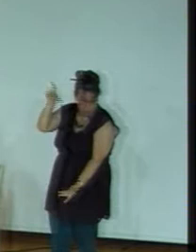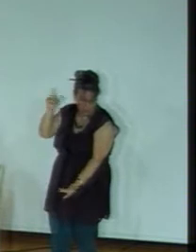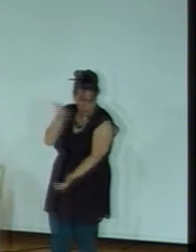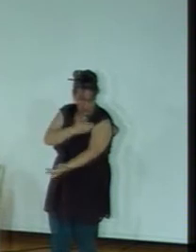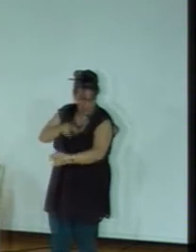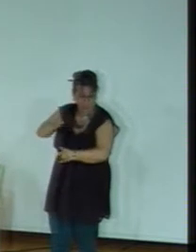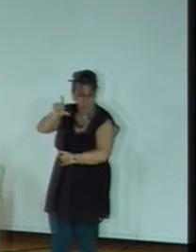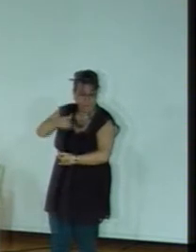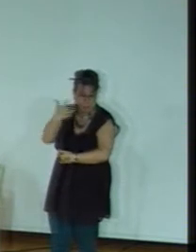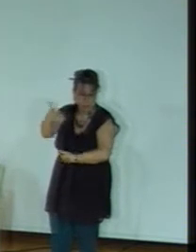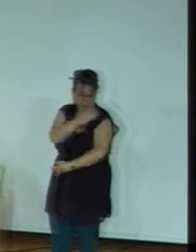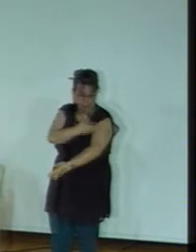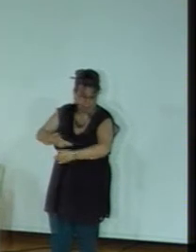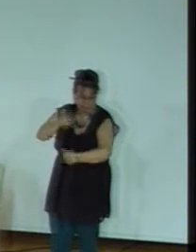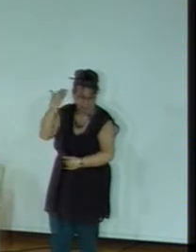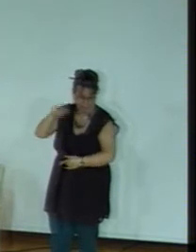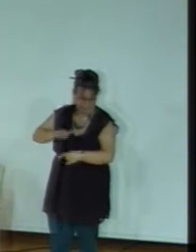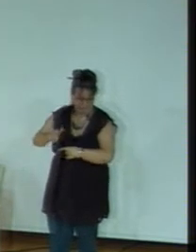va prendre une dernière question.